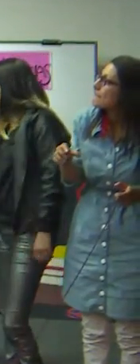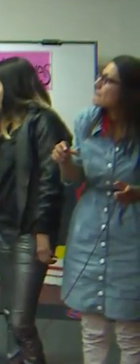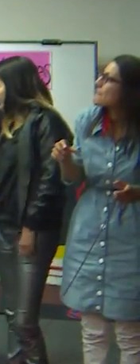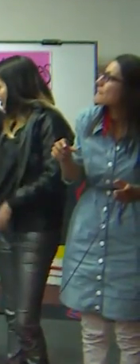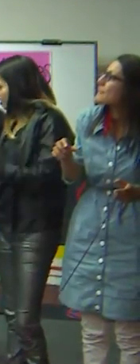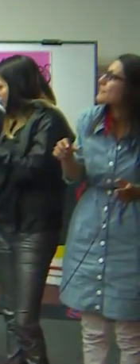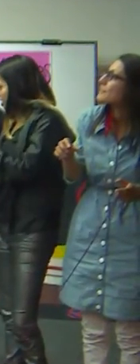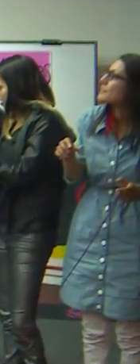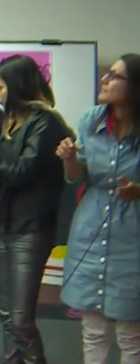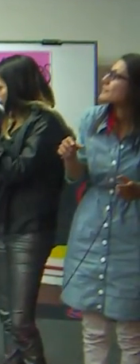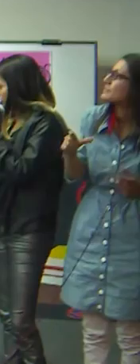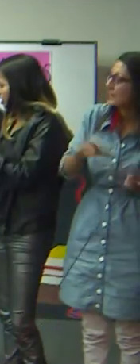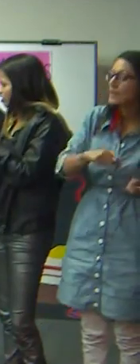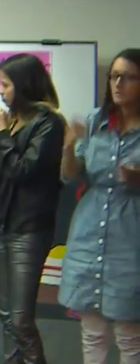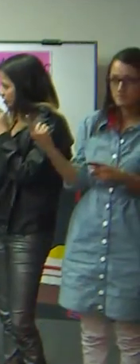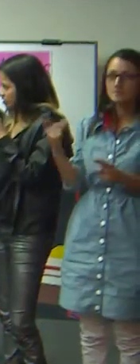hacer como atrás. Ya.